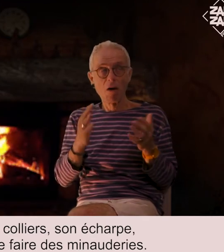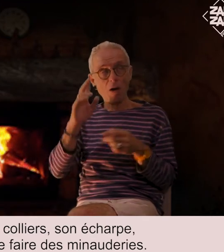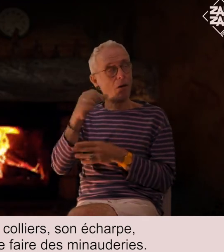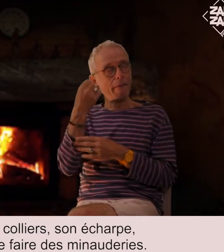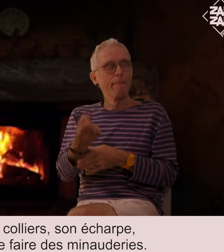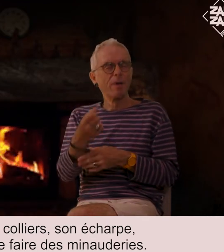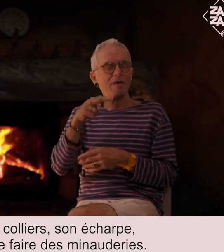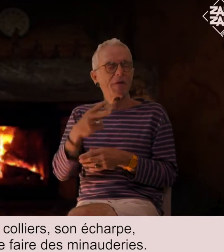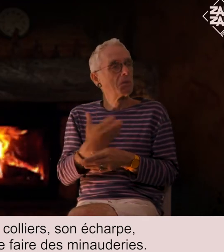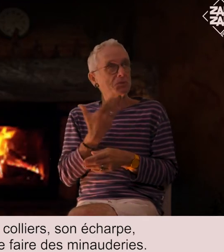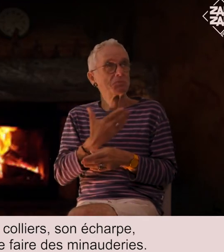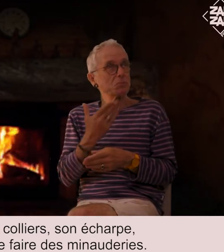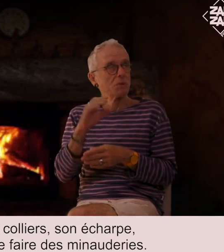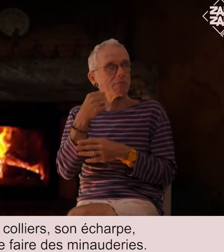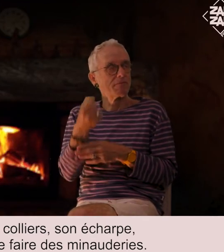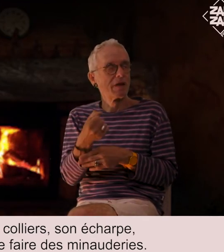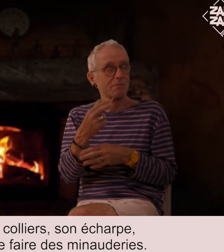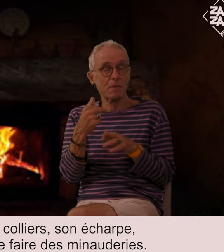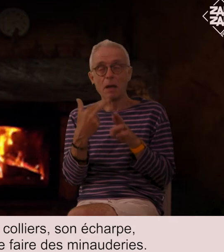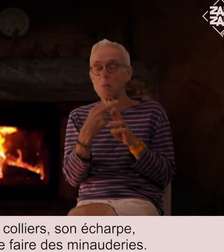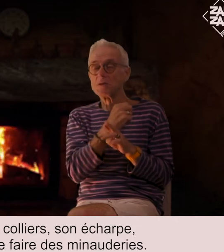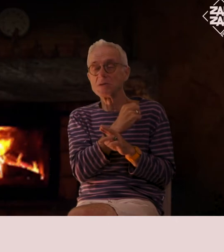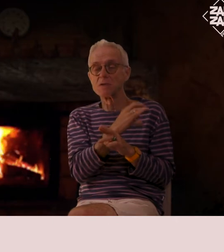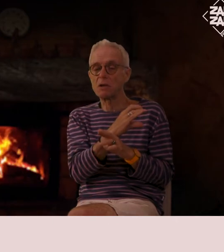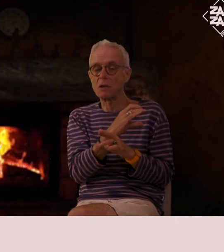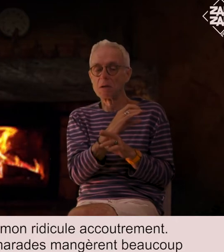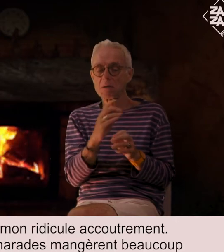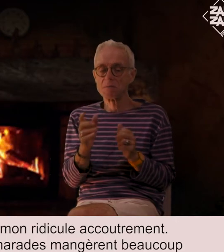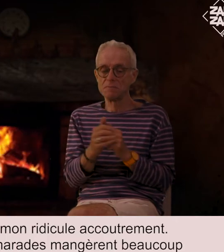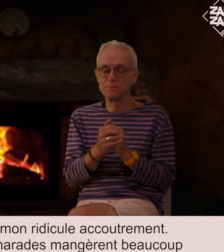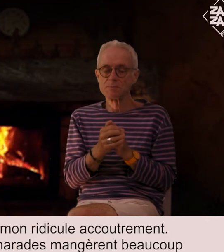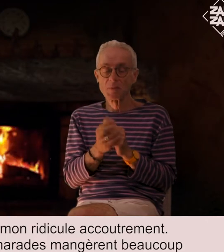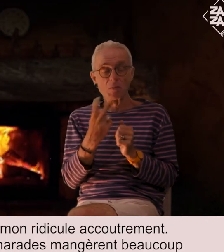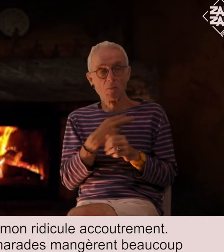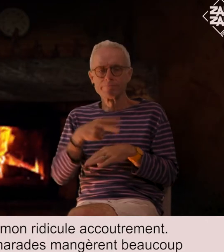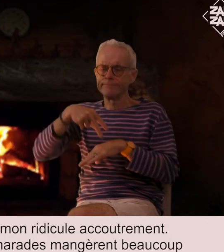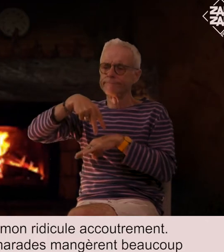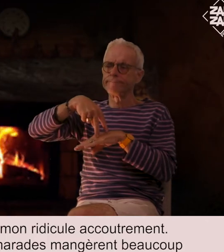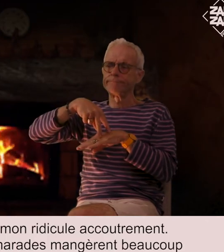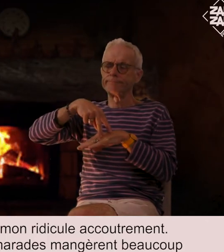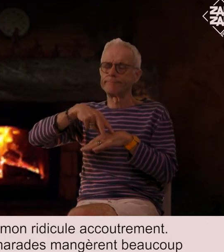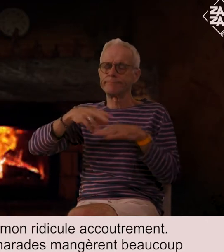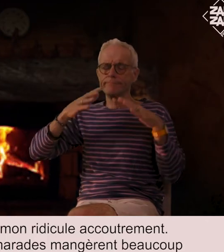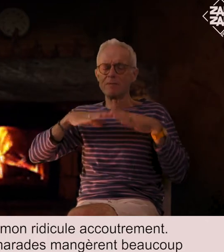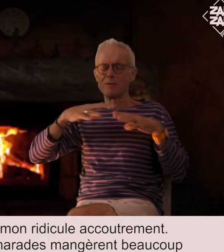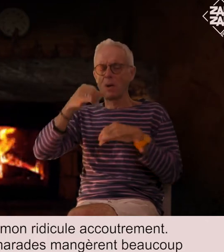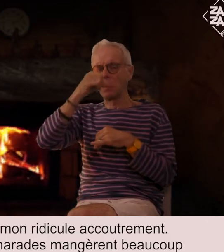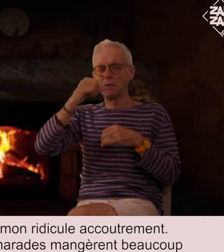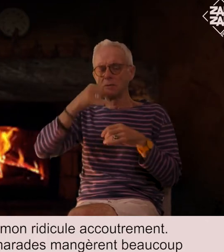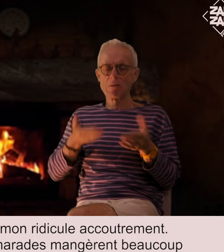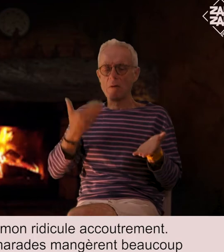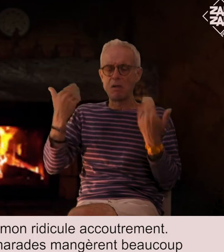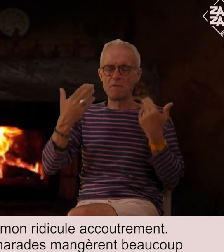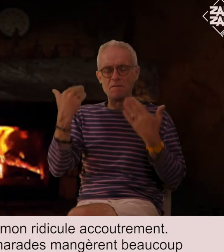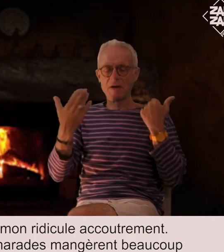je suis sujet à cela répondis-je sèchement je me levais je me dépouillais de mon ridicule accoutrement